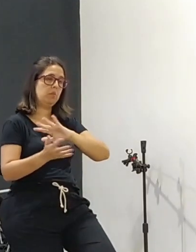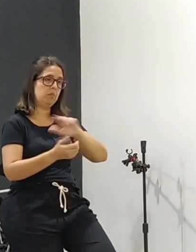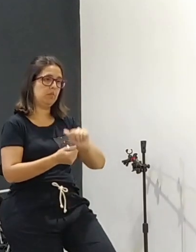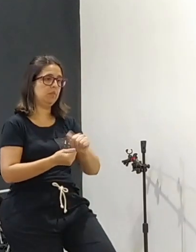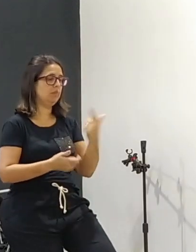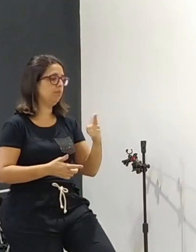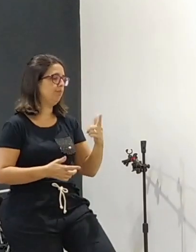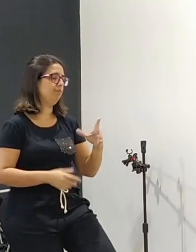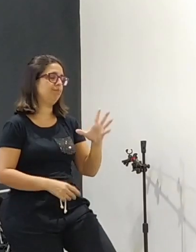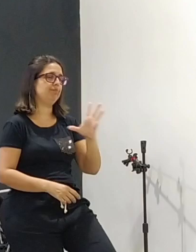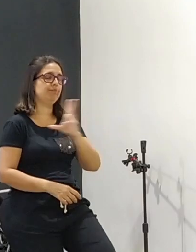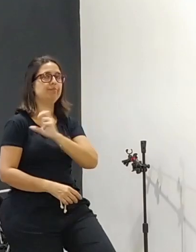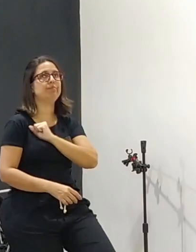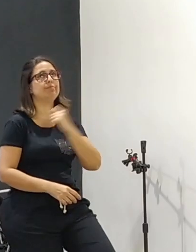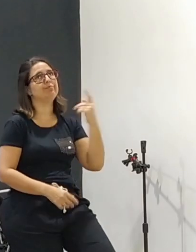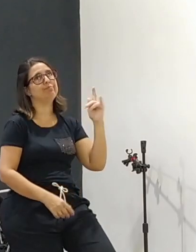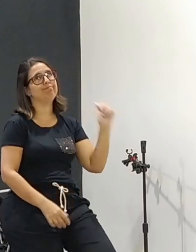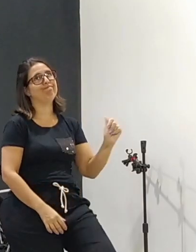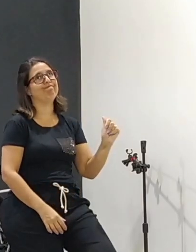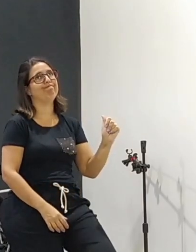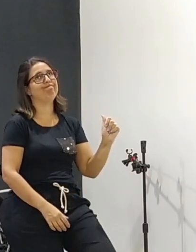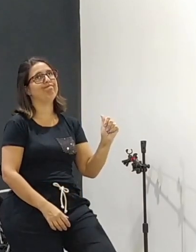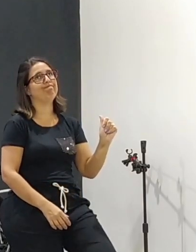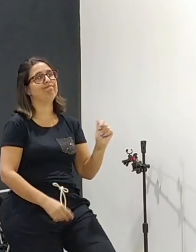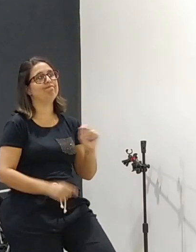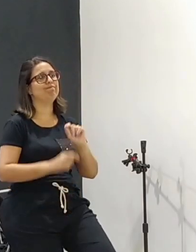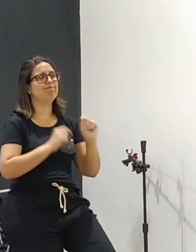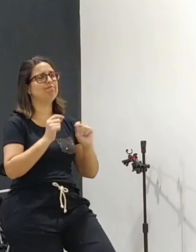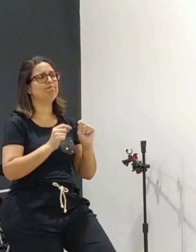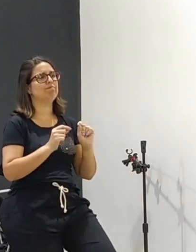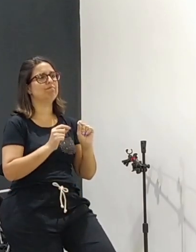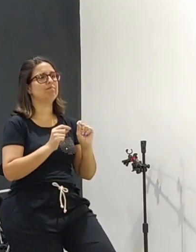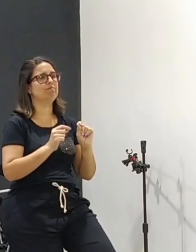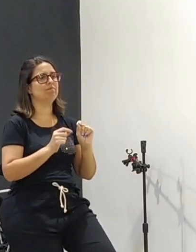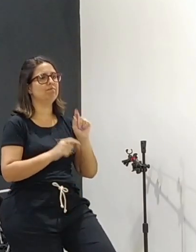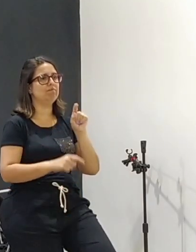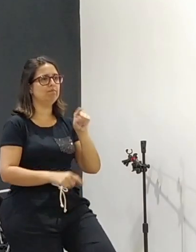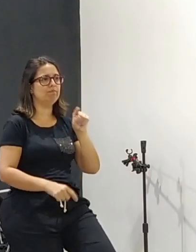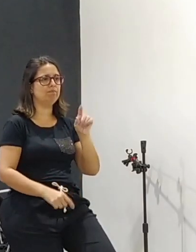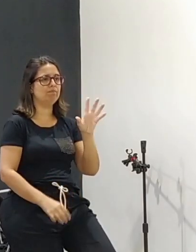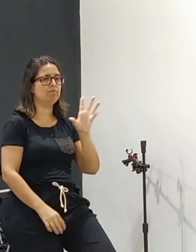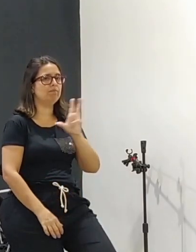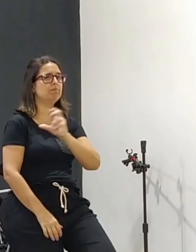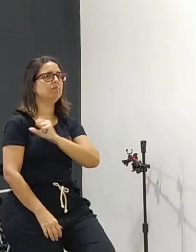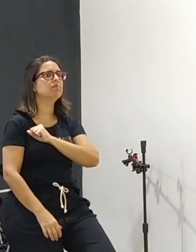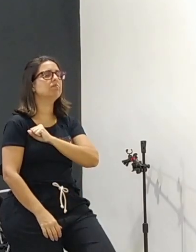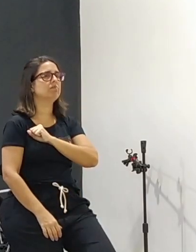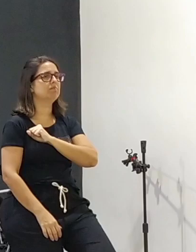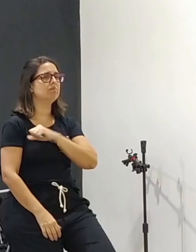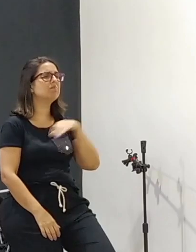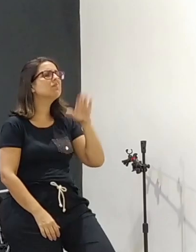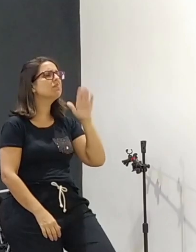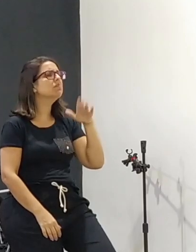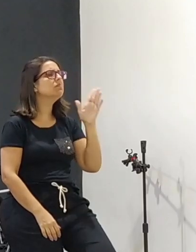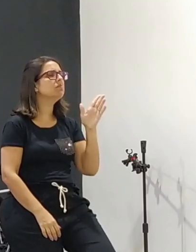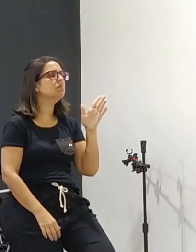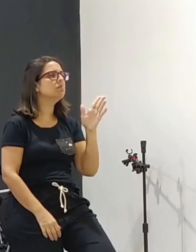do Pai não está nele. Então o que você está amando? Né?